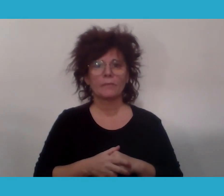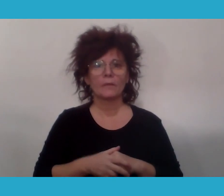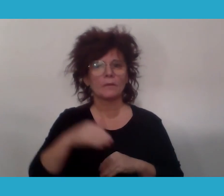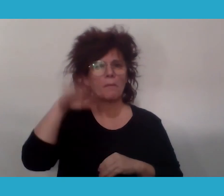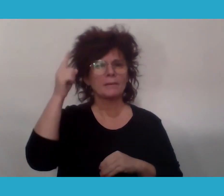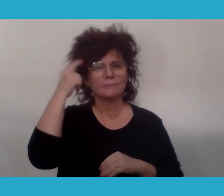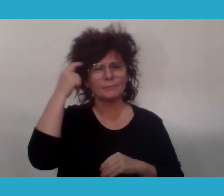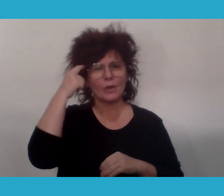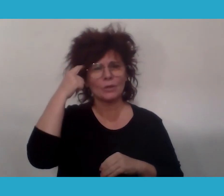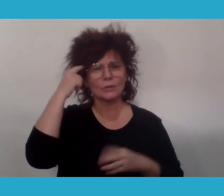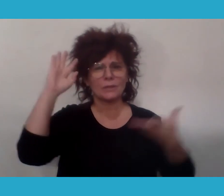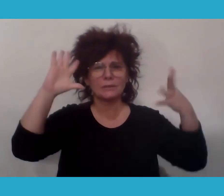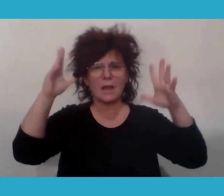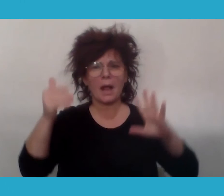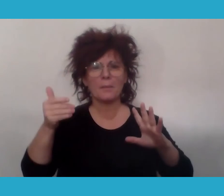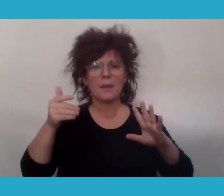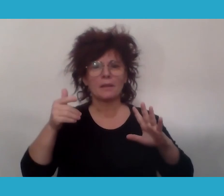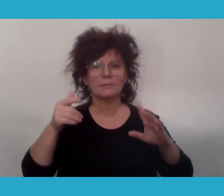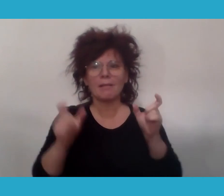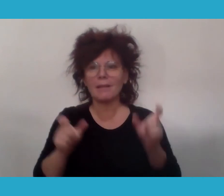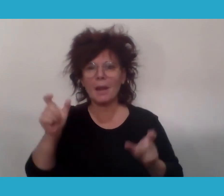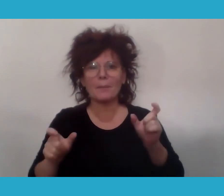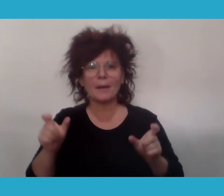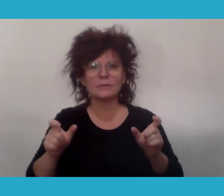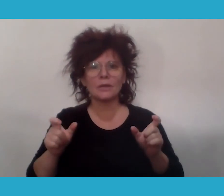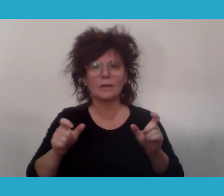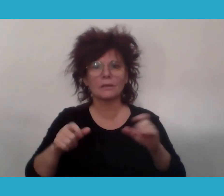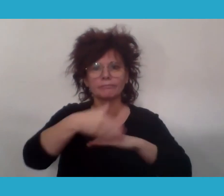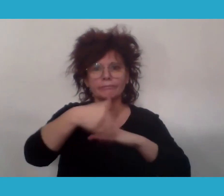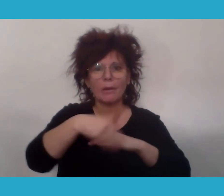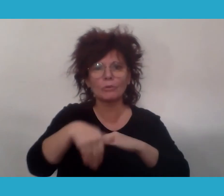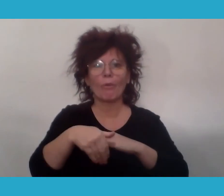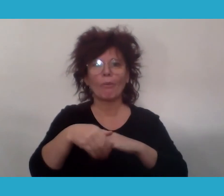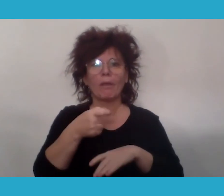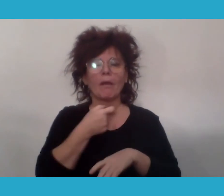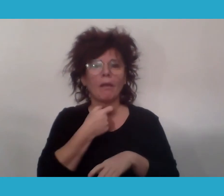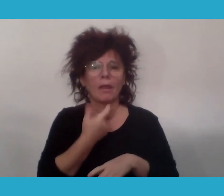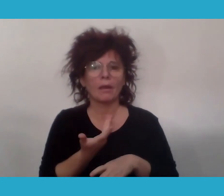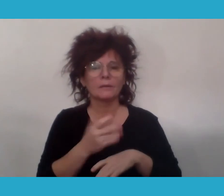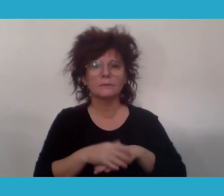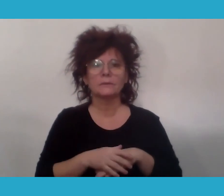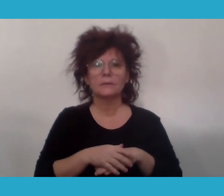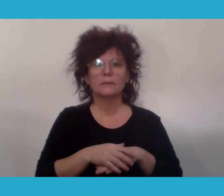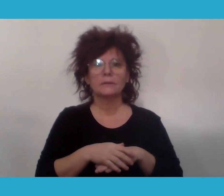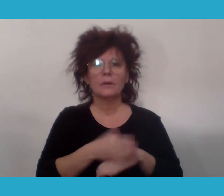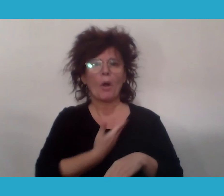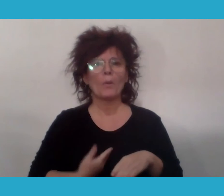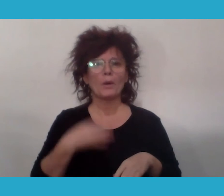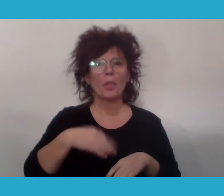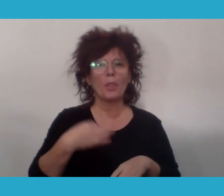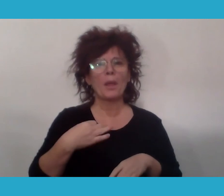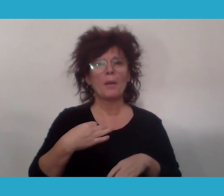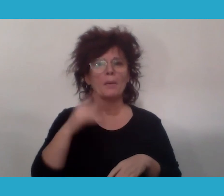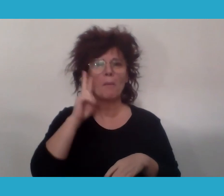haber una mayor conciencia ambiental por parte de quienes quieren la autovía. Critica a los gobernantes y dice que deben actuar en pos de las futuras